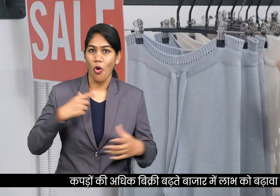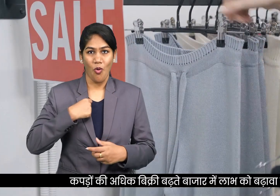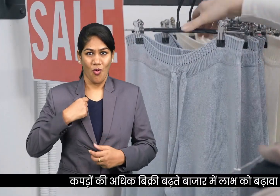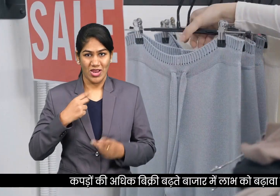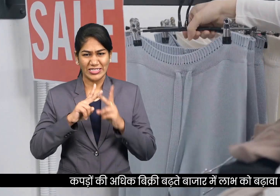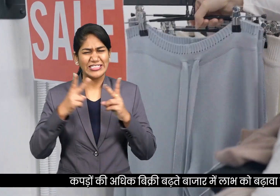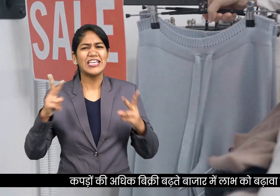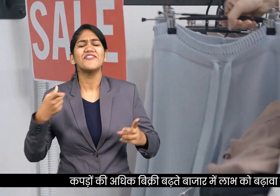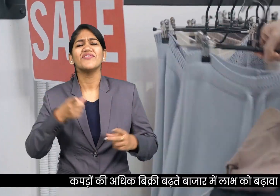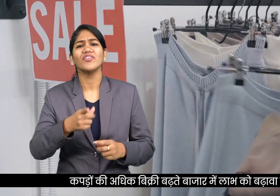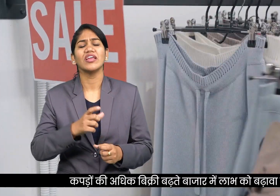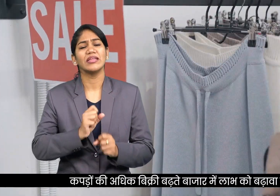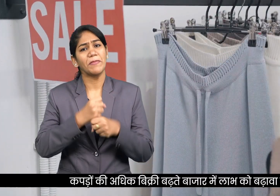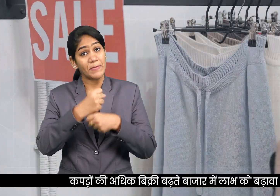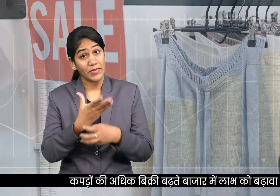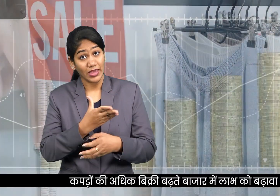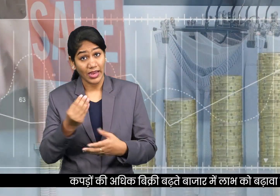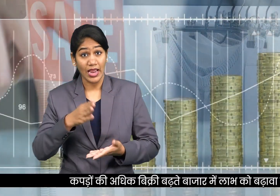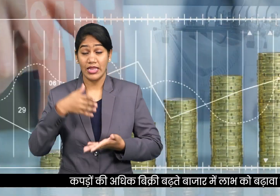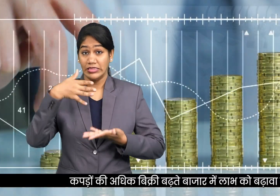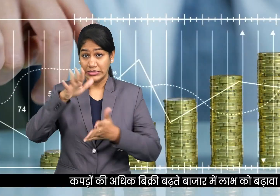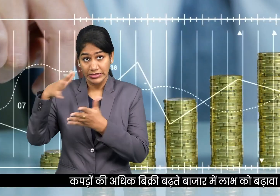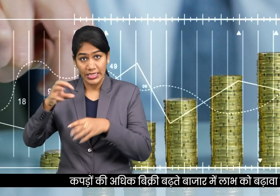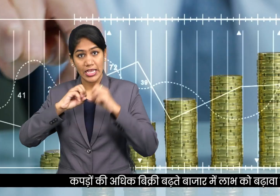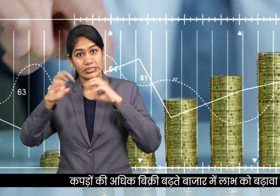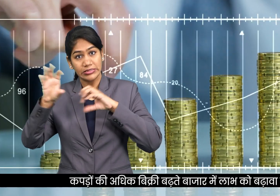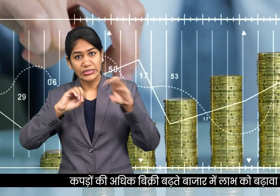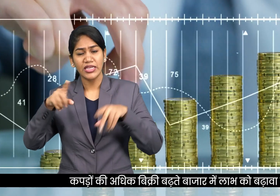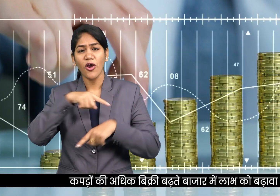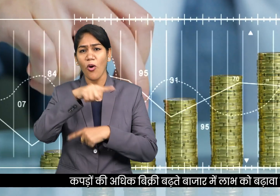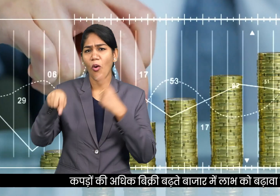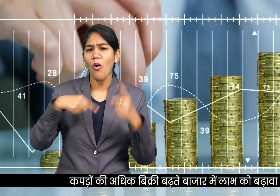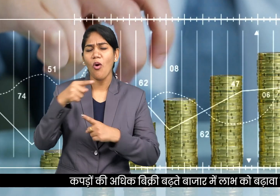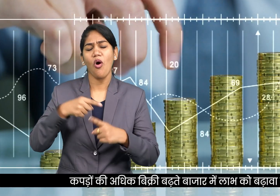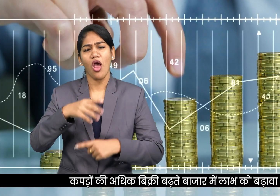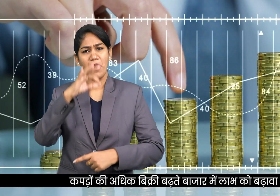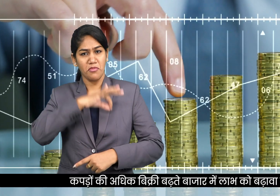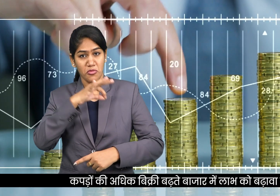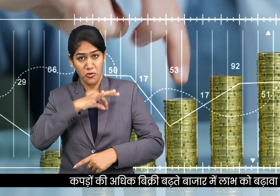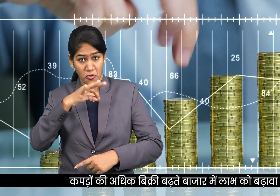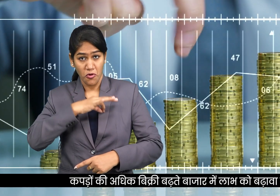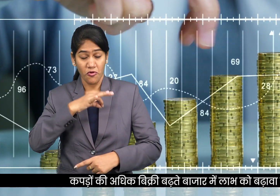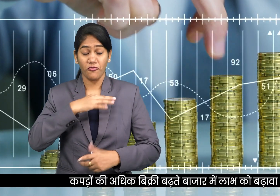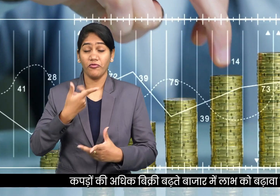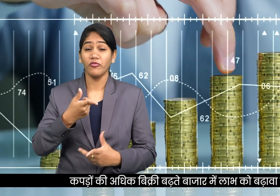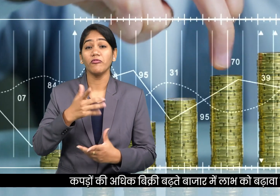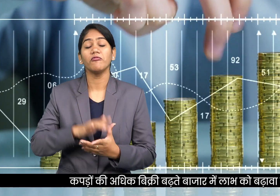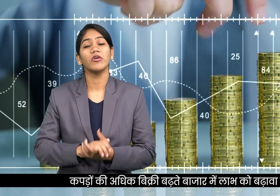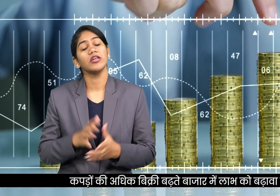कपड़ों की अधिक बिक्री बढ़ते बाजार में लाभ को बढ़ावा देगी।